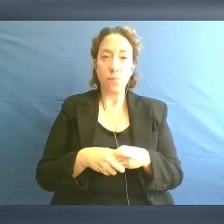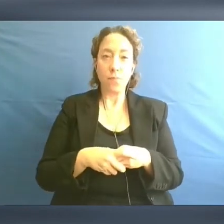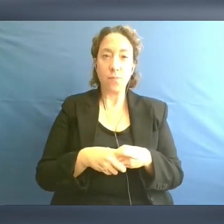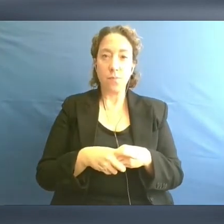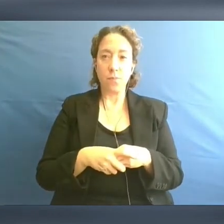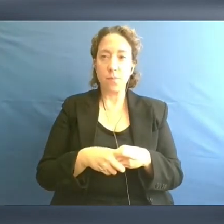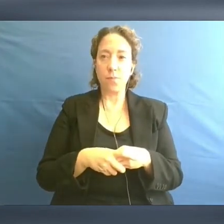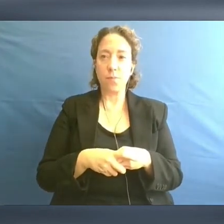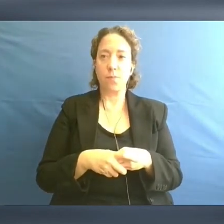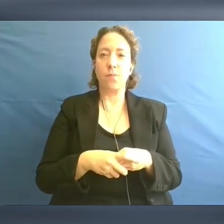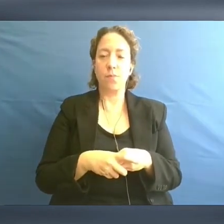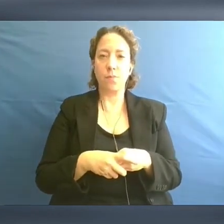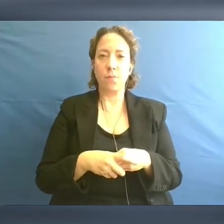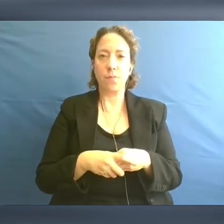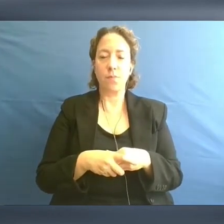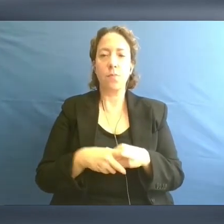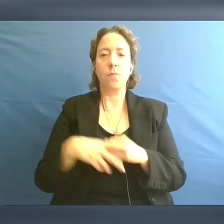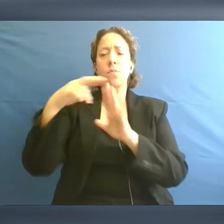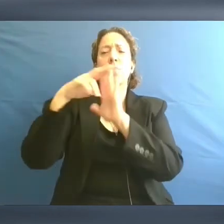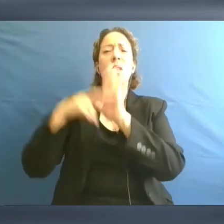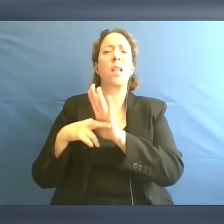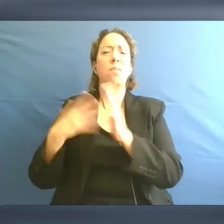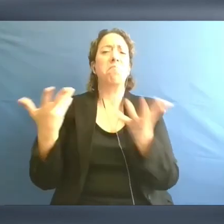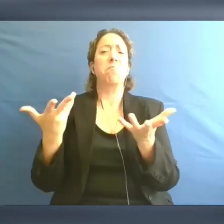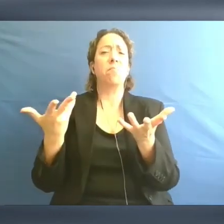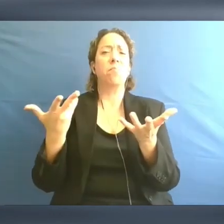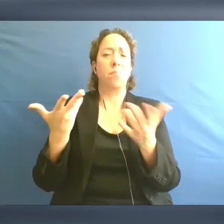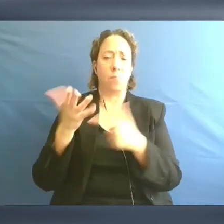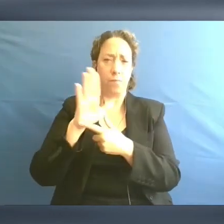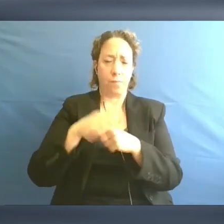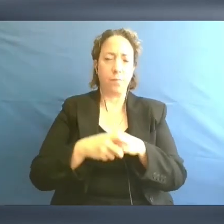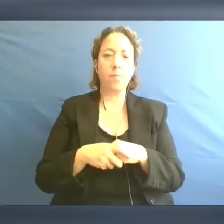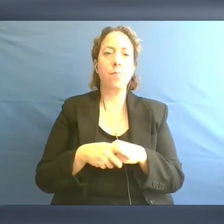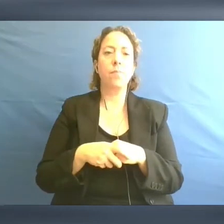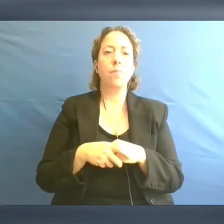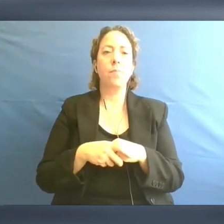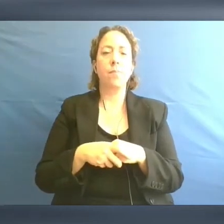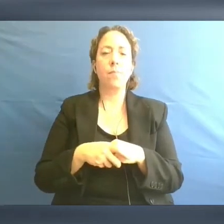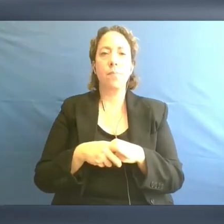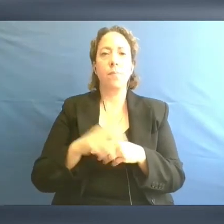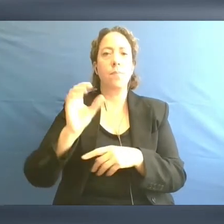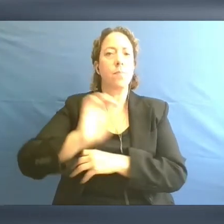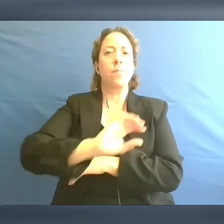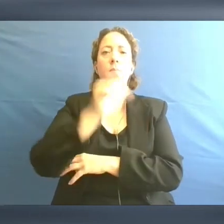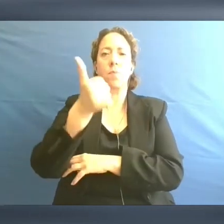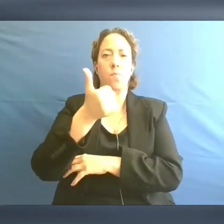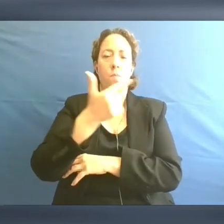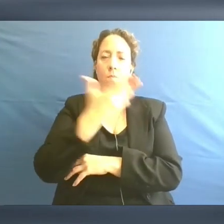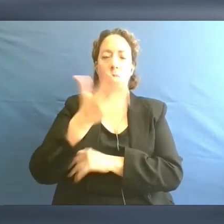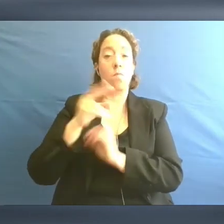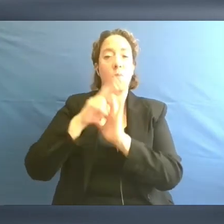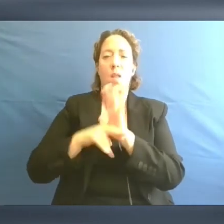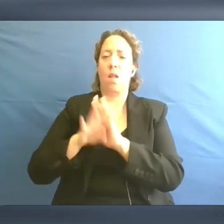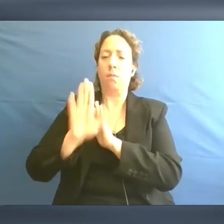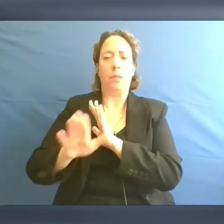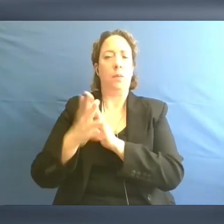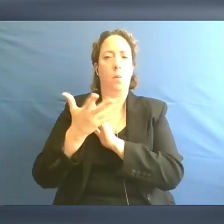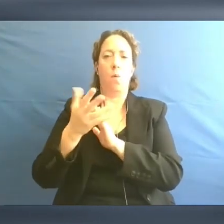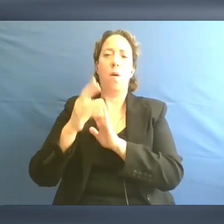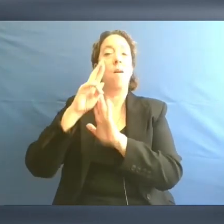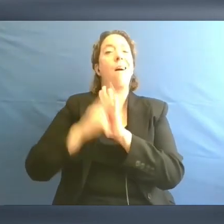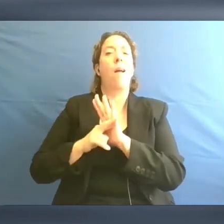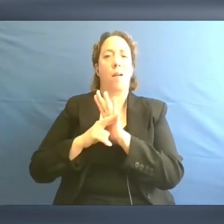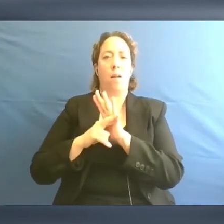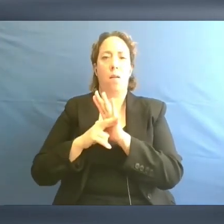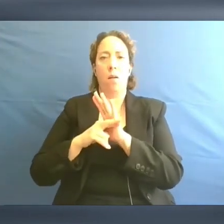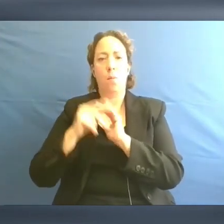À quoi ressemble une règle? Alors d'abord, un principe aussi au cœur des règles, c'est que c'est des règles qui sont conçues pour détecter